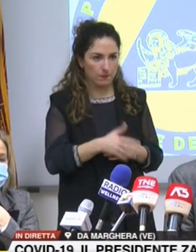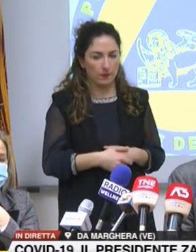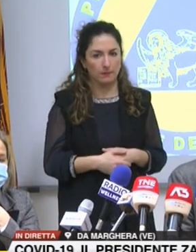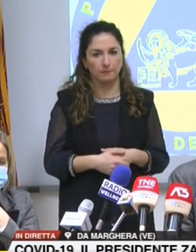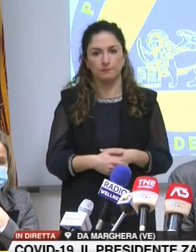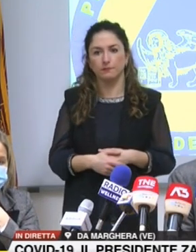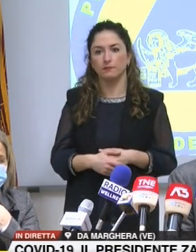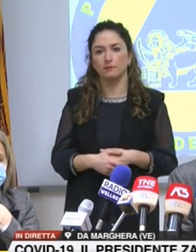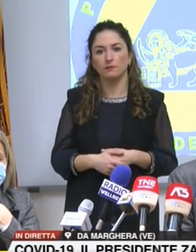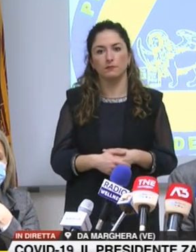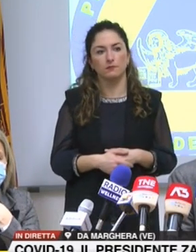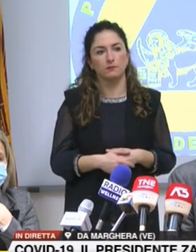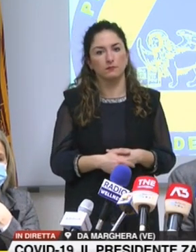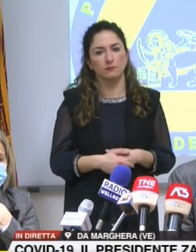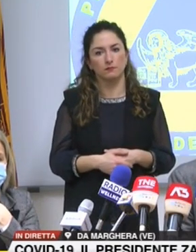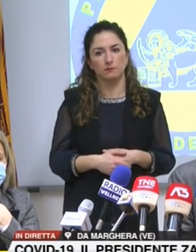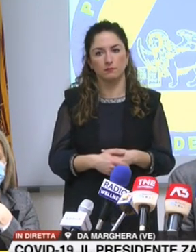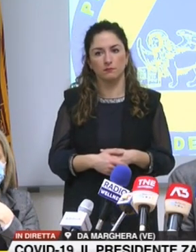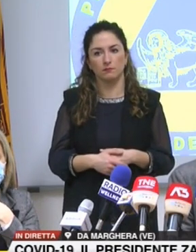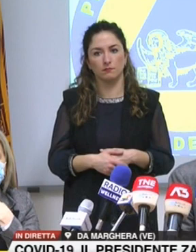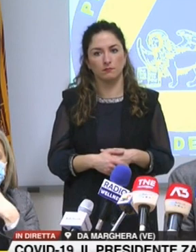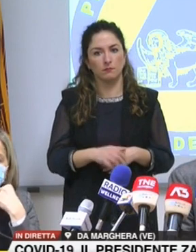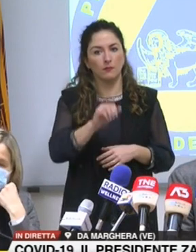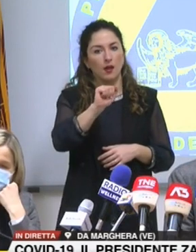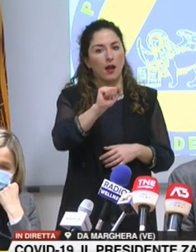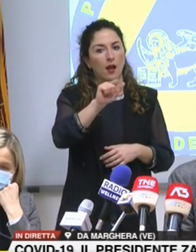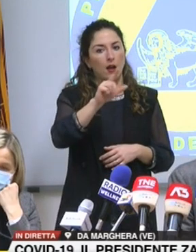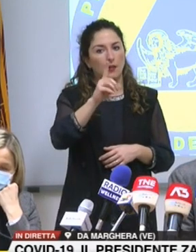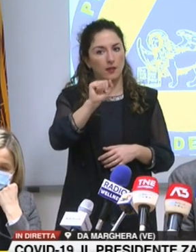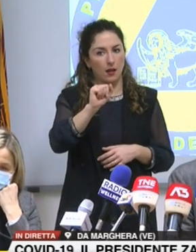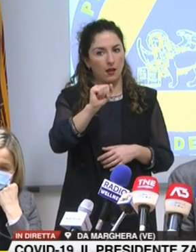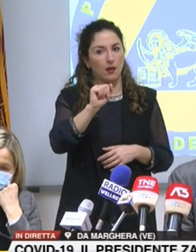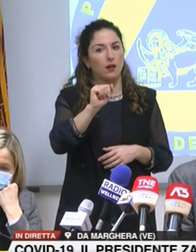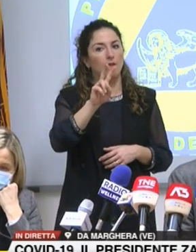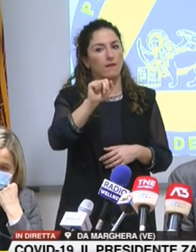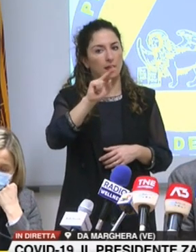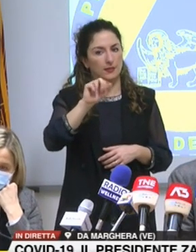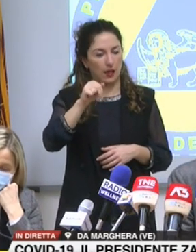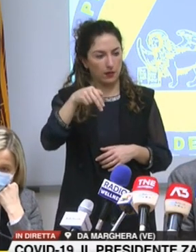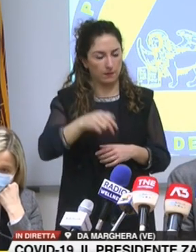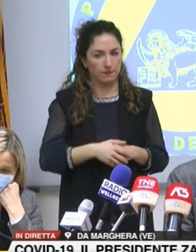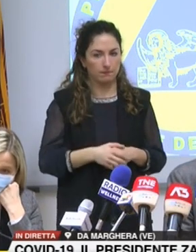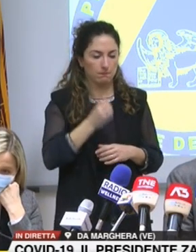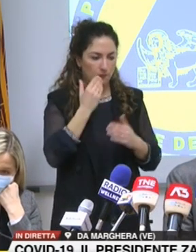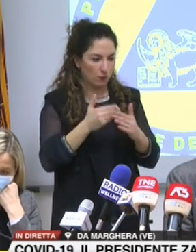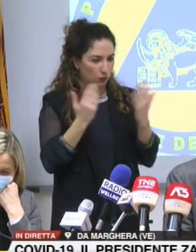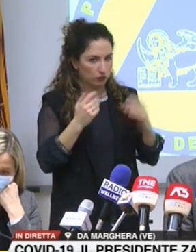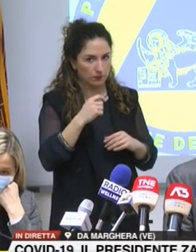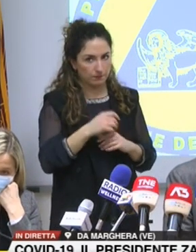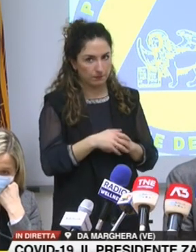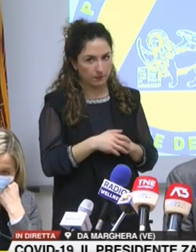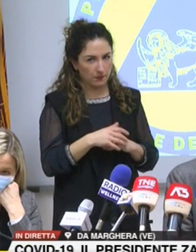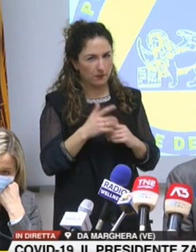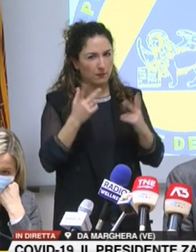Prego. Se Michela ha finito, si è prenotata Alda Vanzani. Sì, buongiorno Presidente. Buongiorno. Un attimo